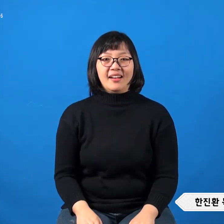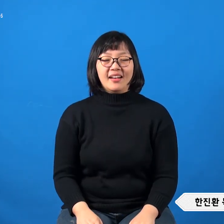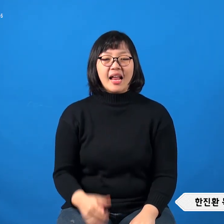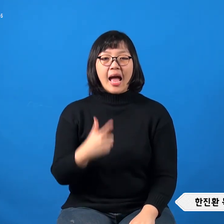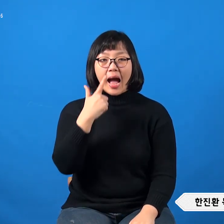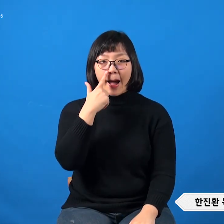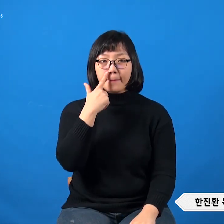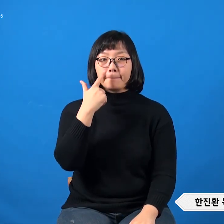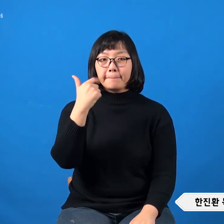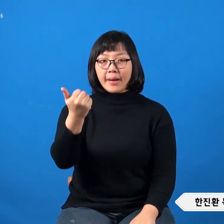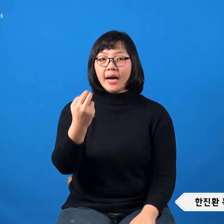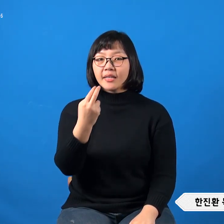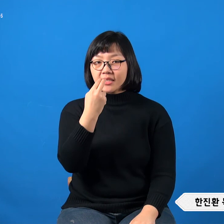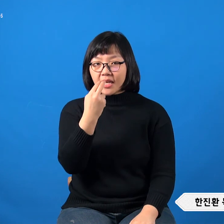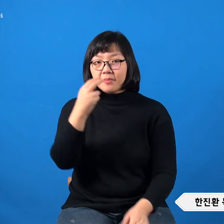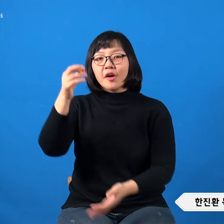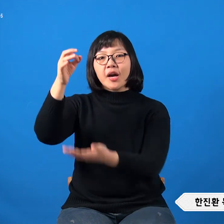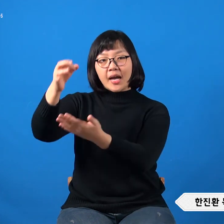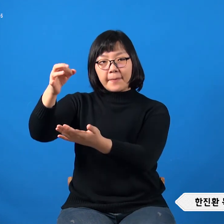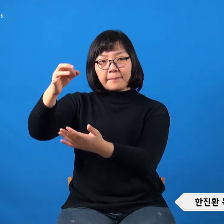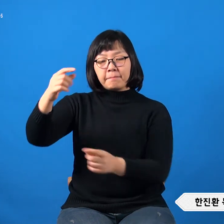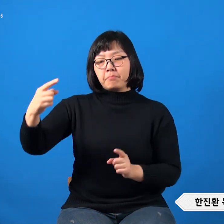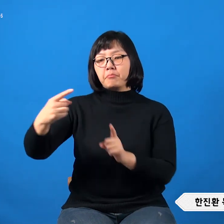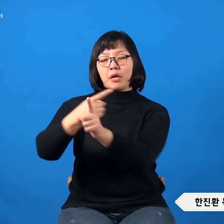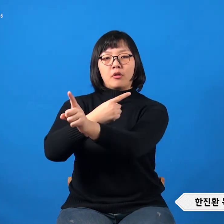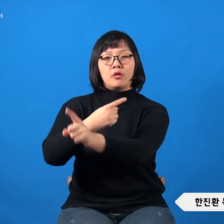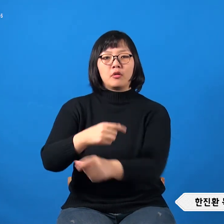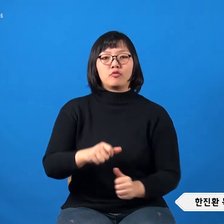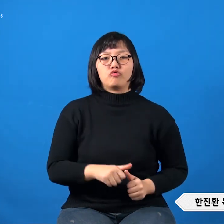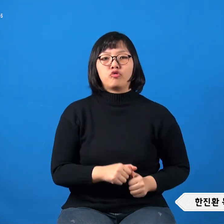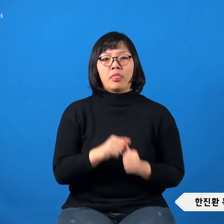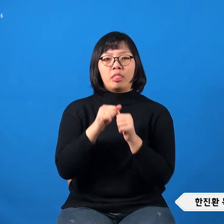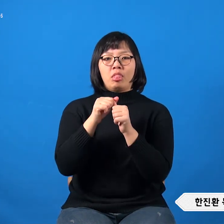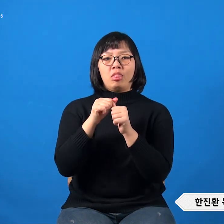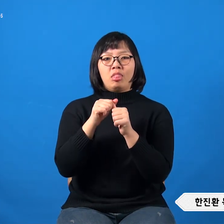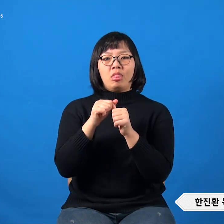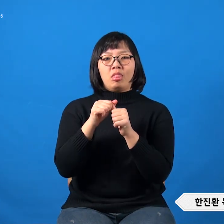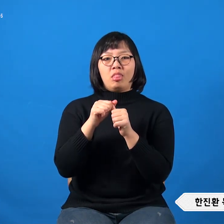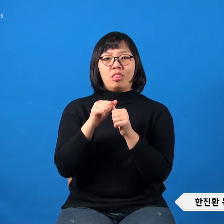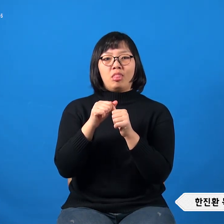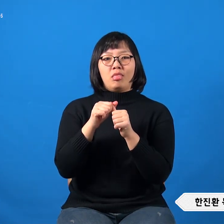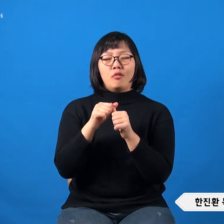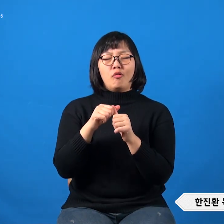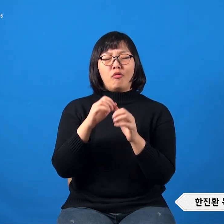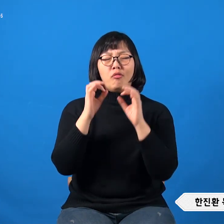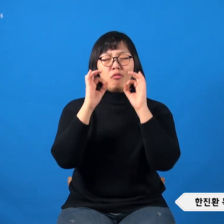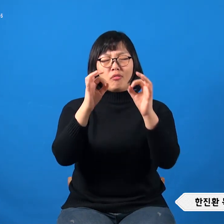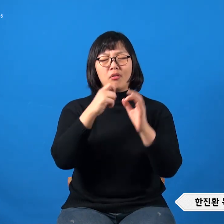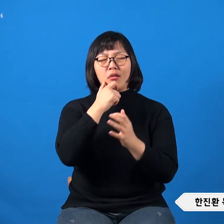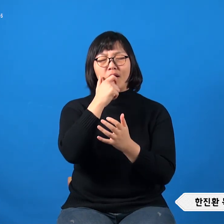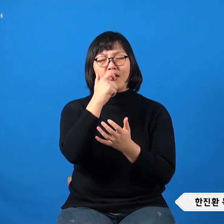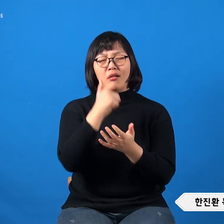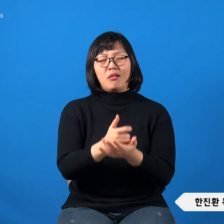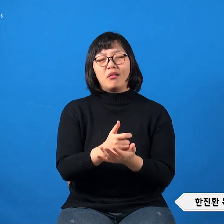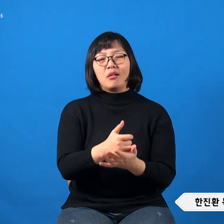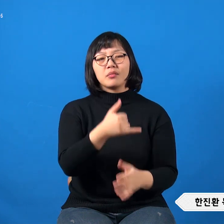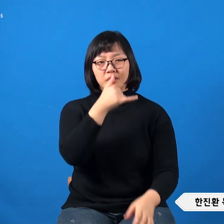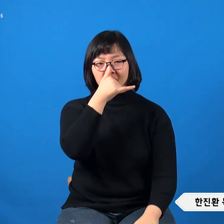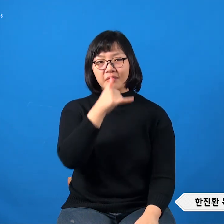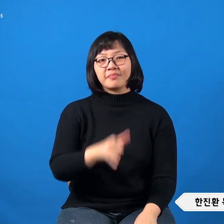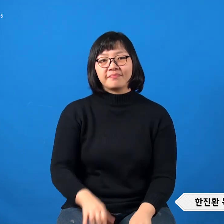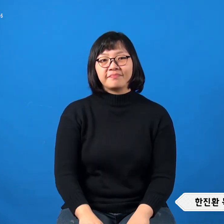아버지의 목숨과 바꾼 구원, 그걸 생각하면 여러분 정말 눈시울이 뜨거워지지 않습니까?